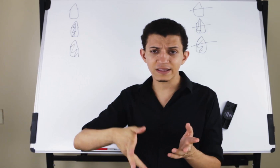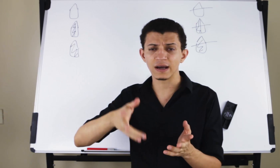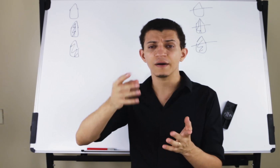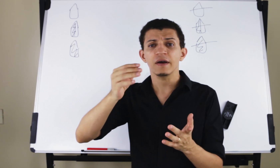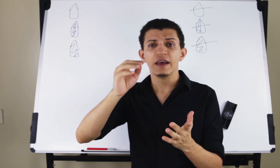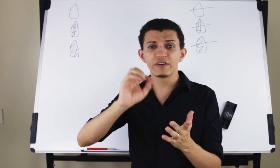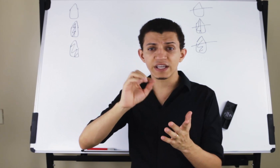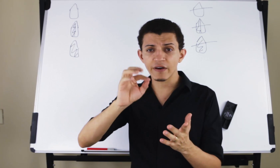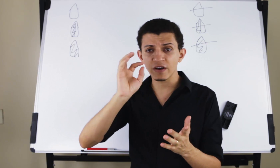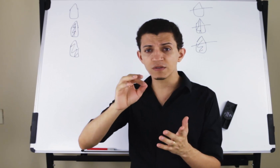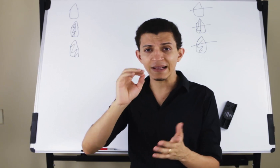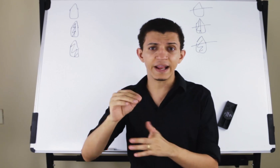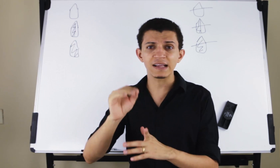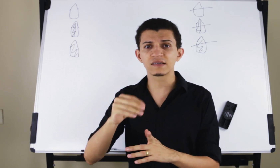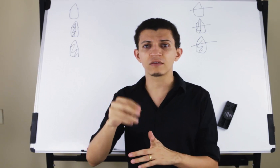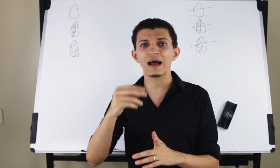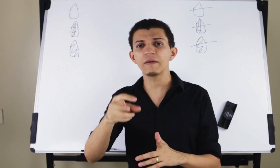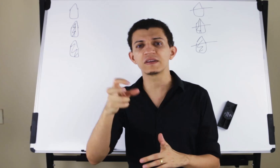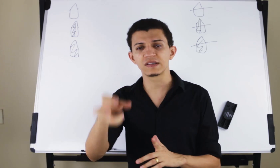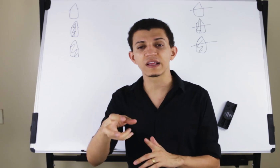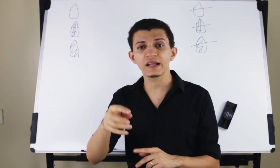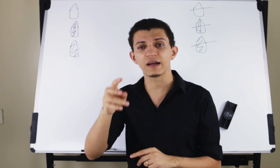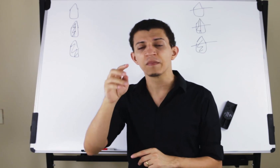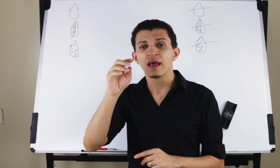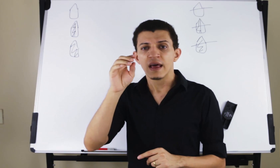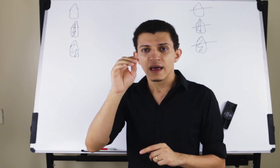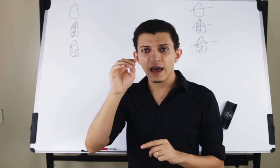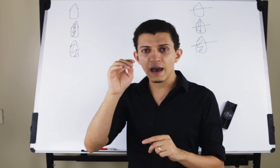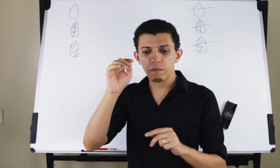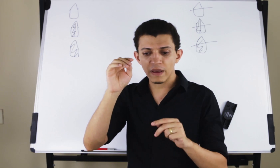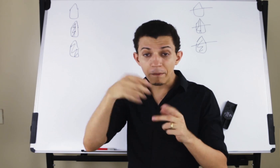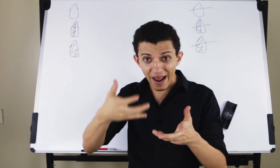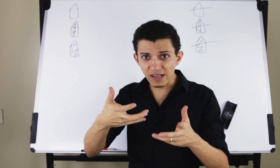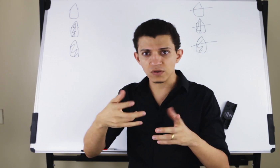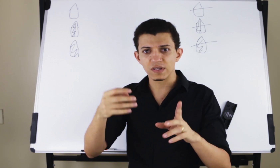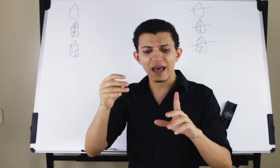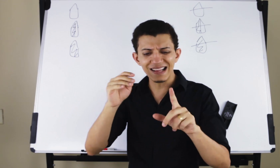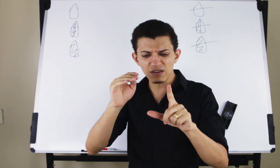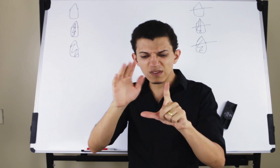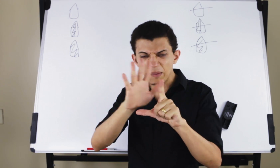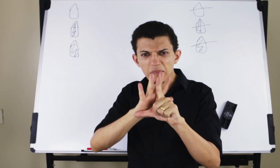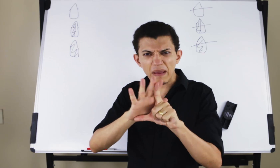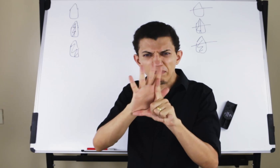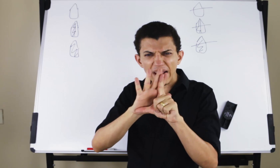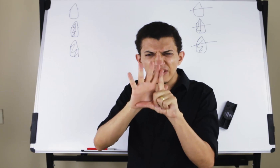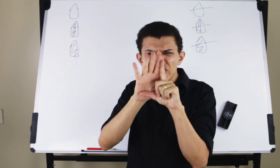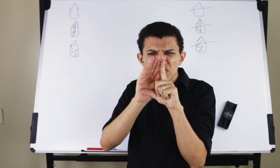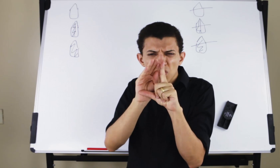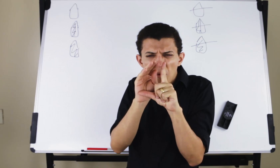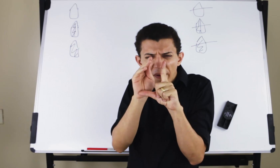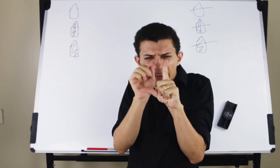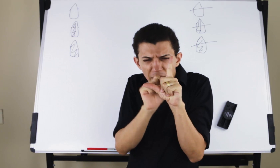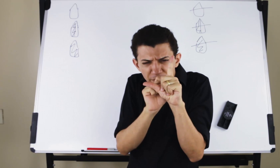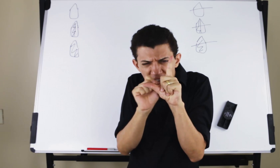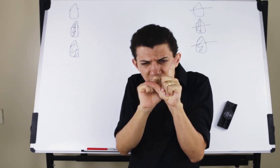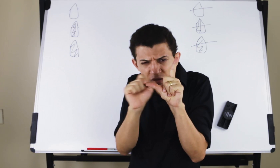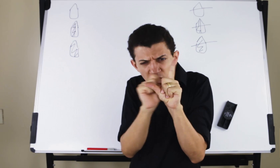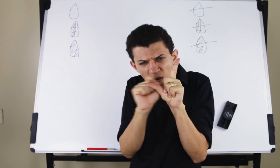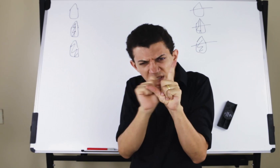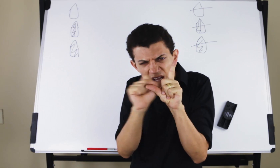escrita, e você vai ver que os materiais que estão na Libras escrita, impressos, eles são sempre bem preenchidinhos, completamente preenchidos, assim, igual você